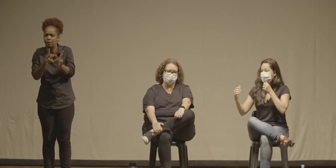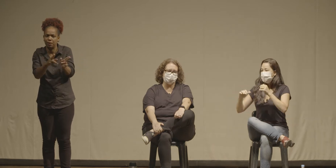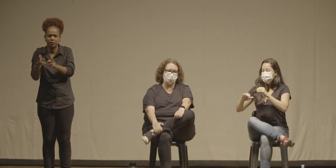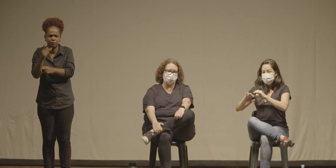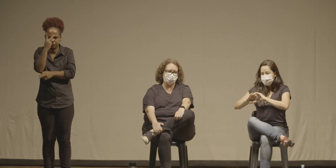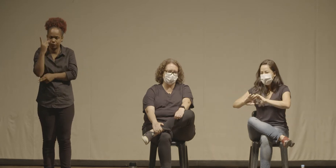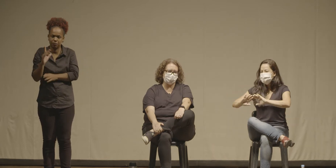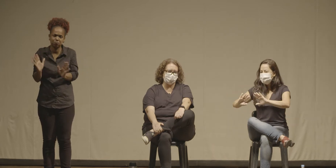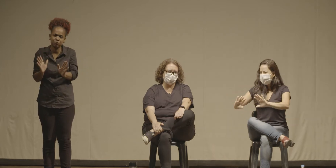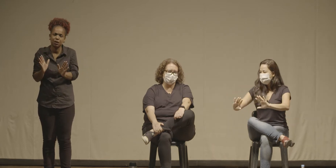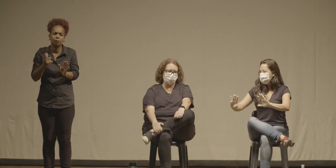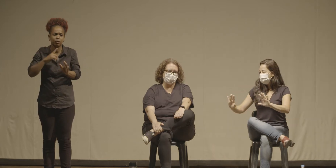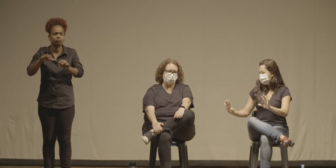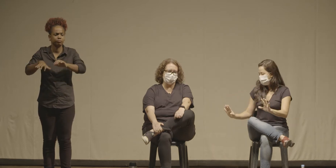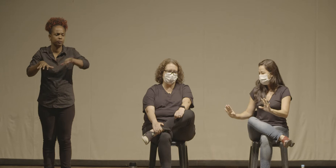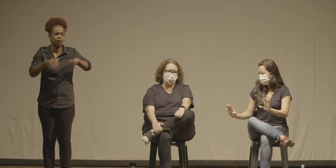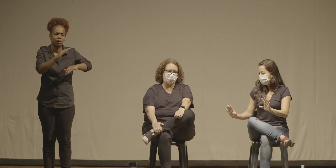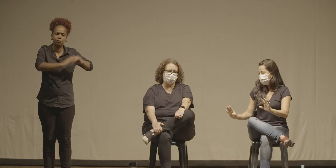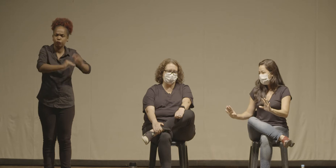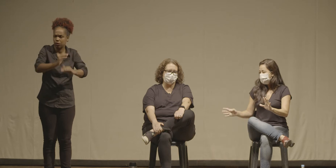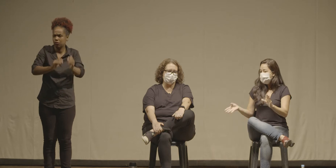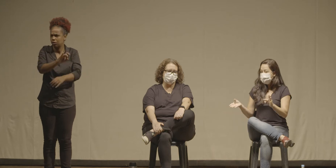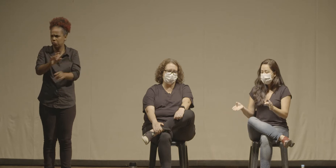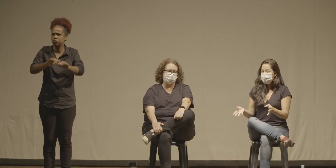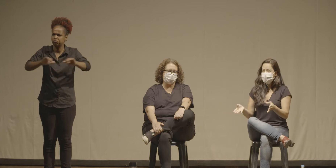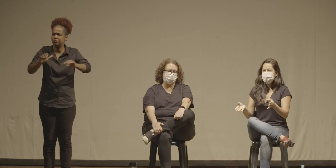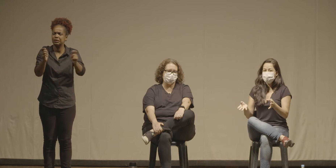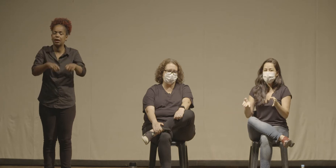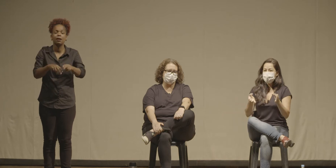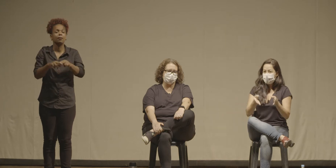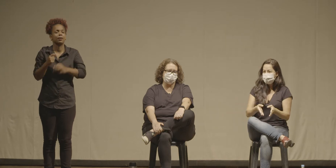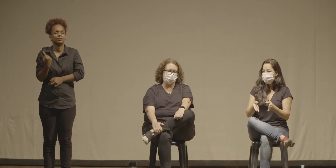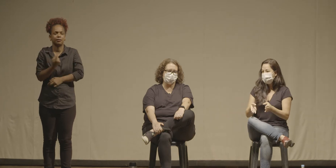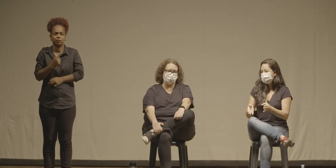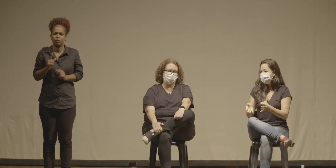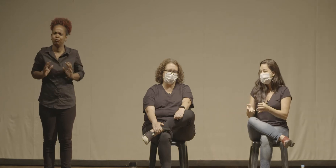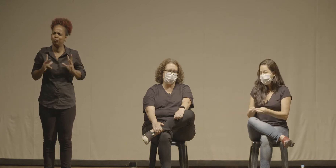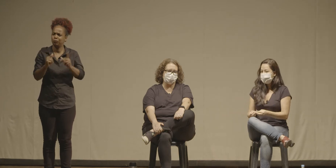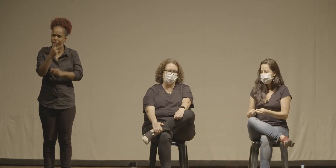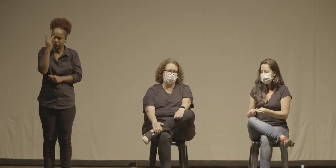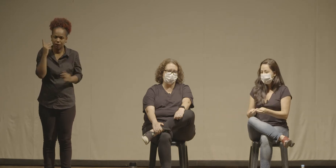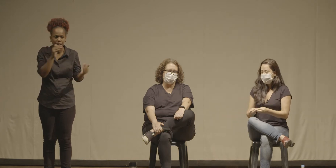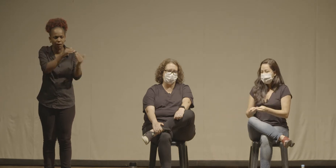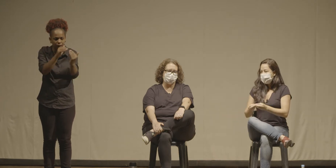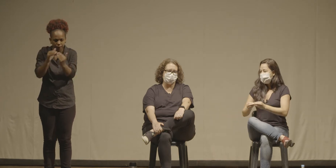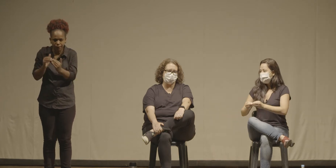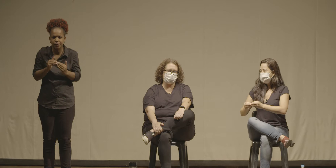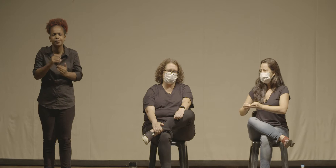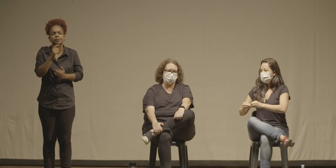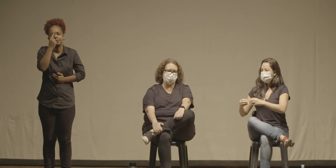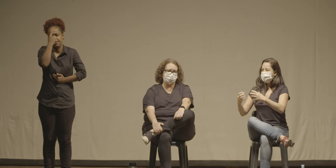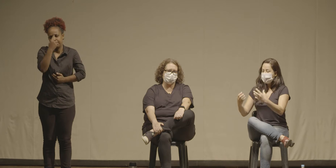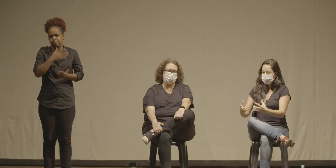pessoas estarem separadas dentro das suas funções. Mas é importante que elas estejam absolutamente alinhadas, para que